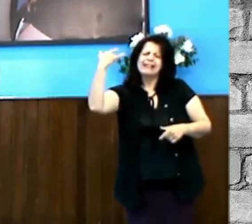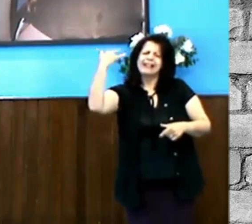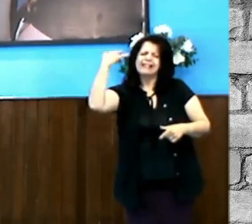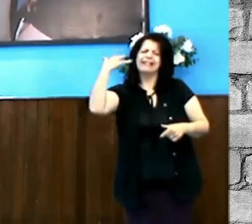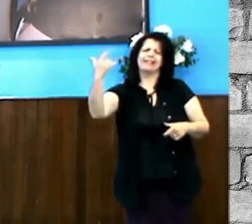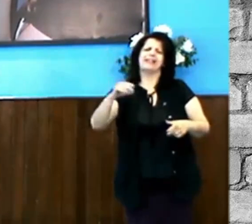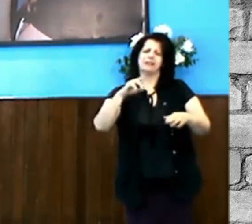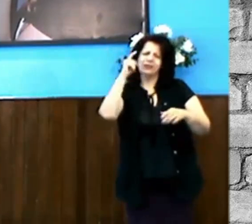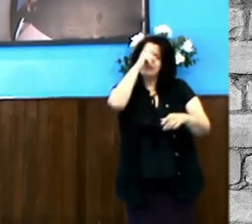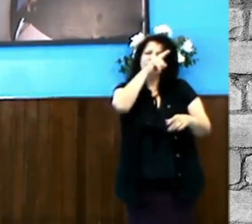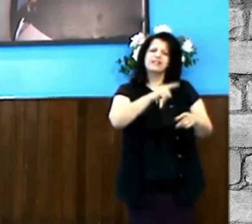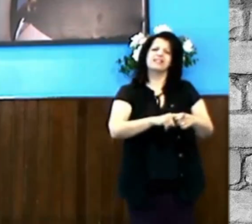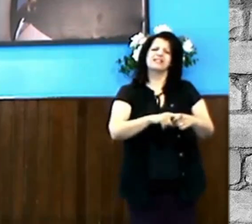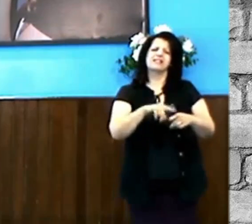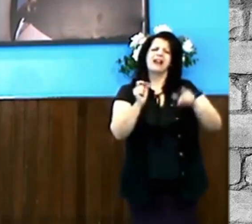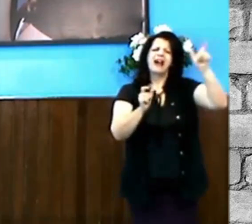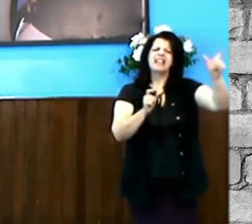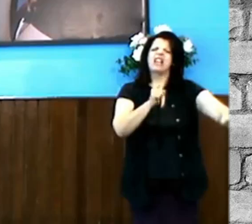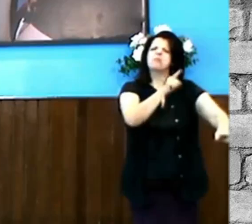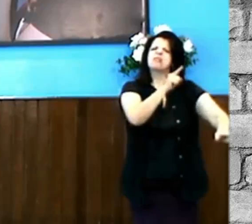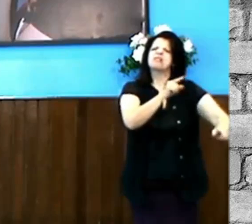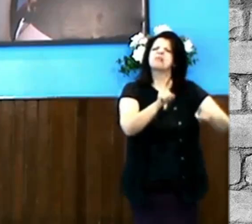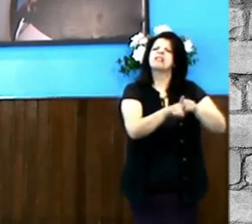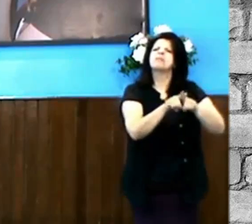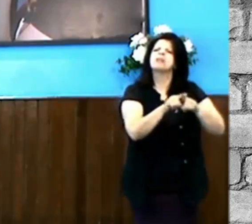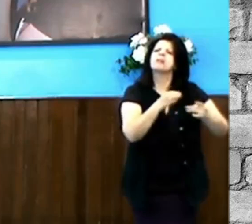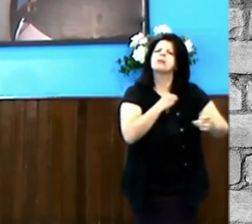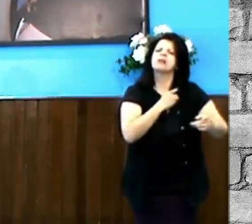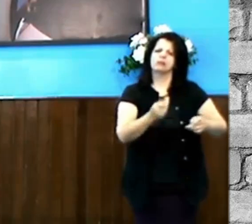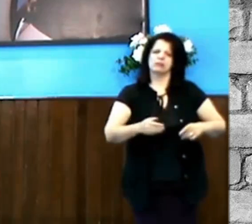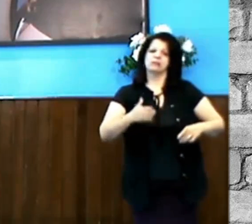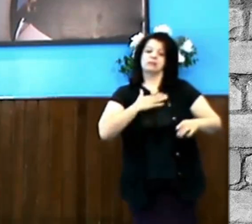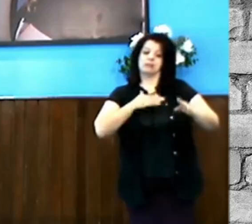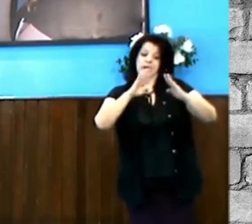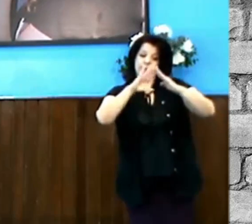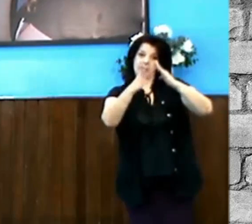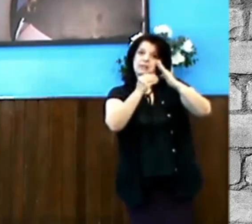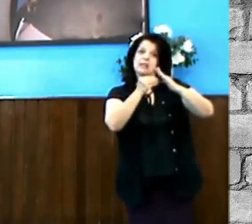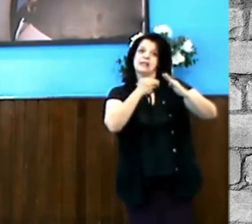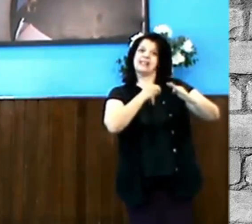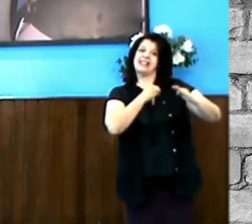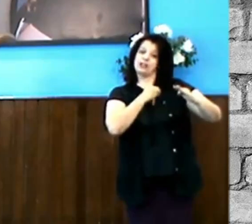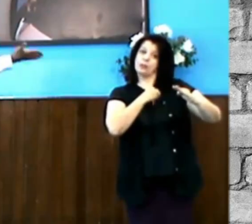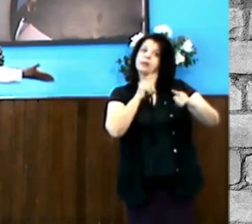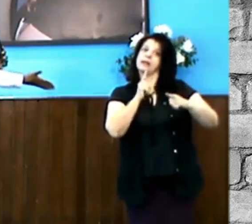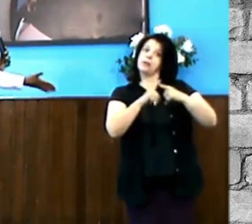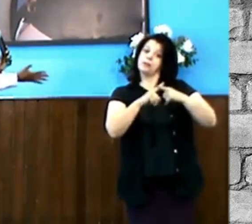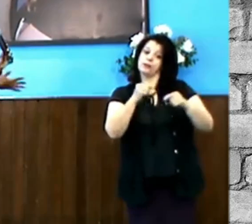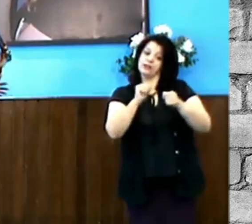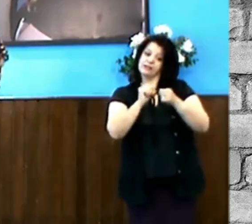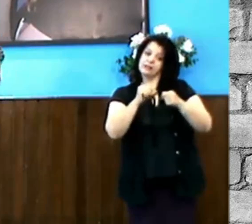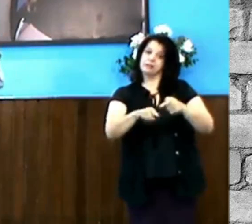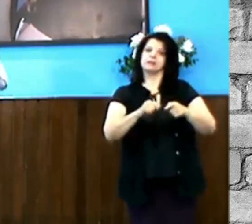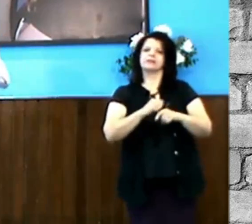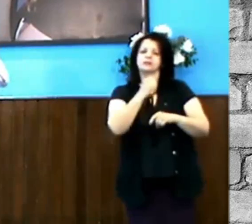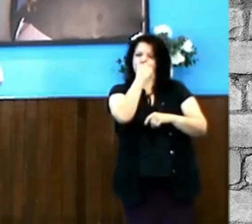essa fraqueza, aquela outra pessoa também fez isso. Senhor, eu pequei porque lá na minha igreja fizeram isso. Senhor, eu pequei porque o meu irmão em Cristo fez aquilo